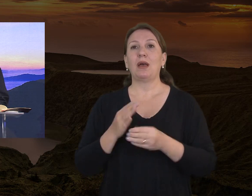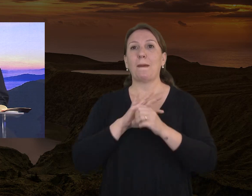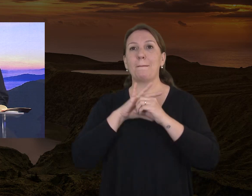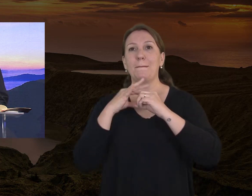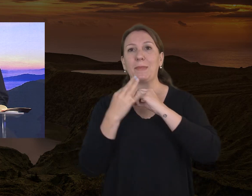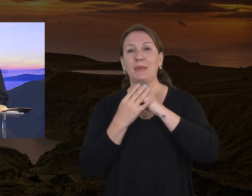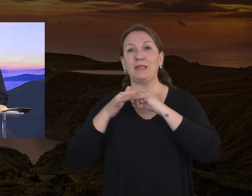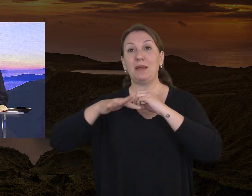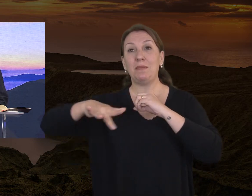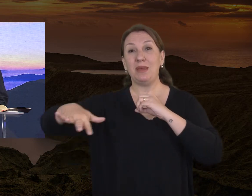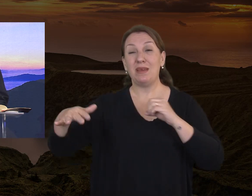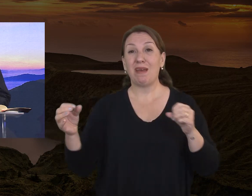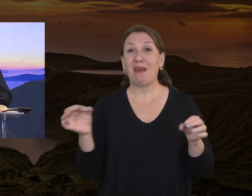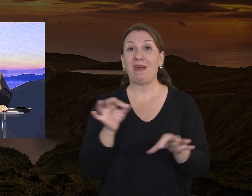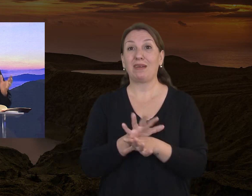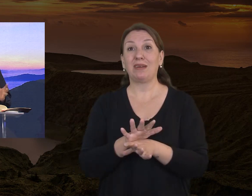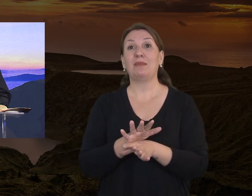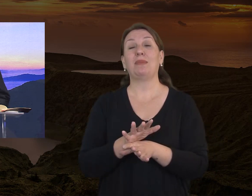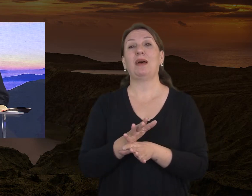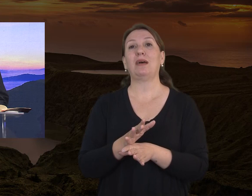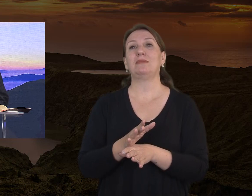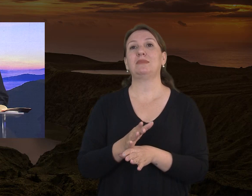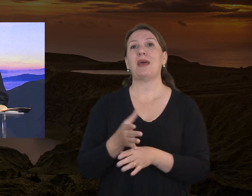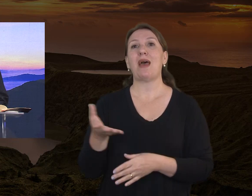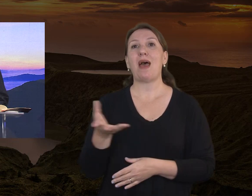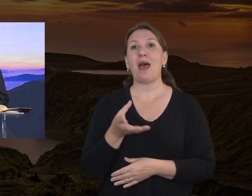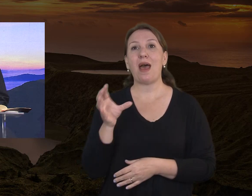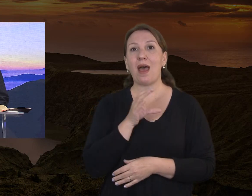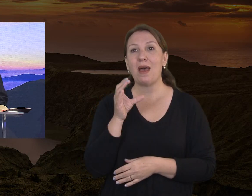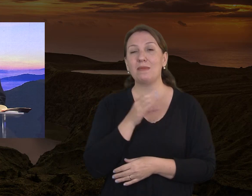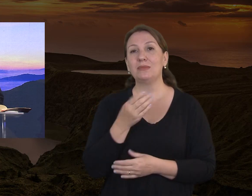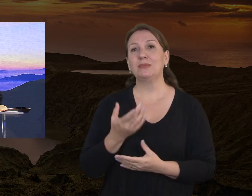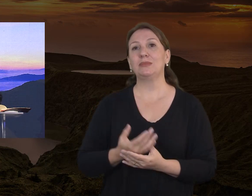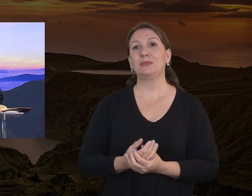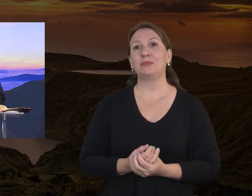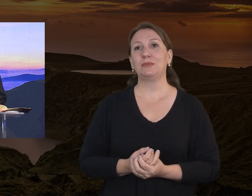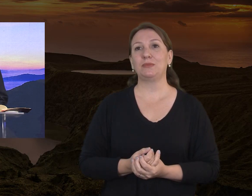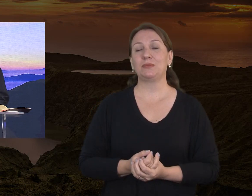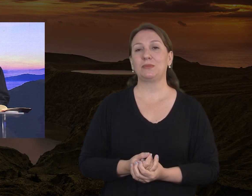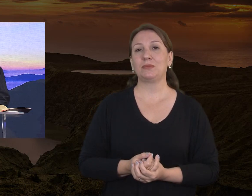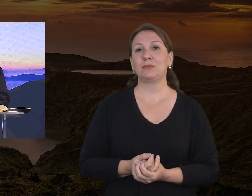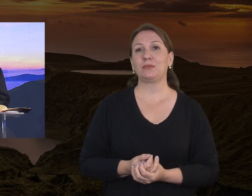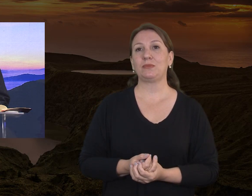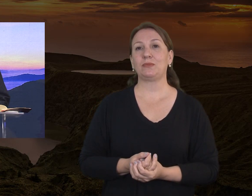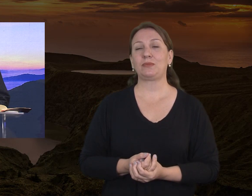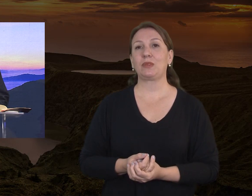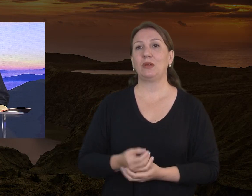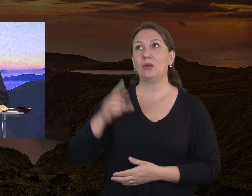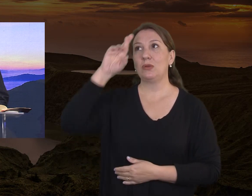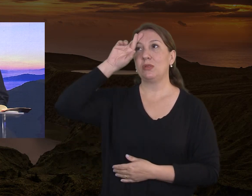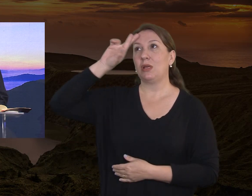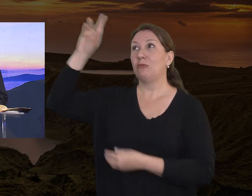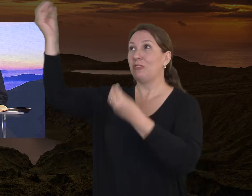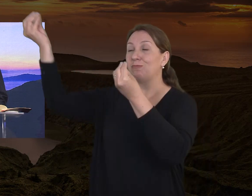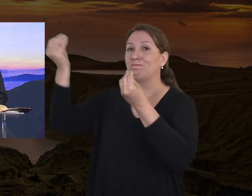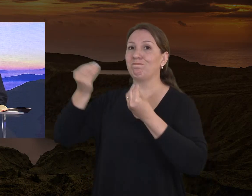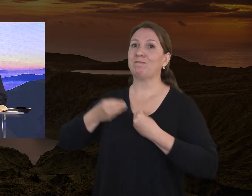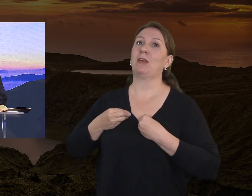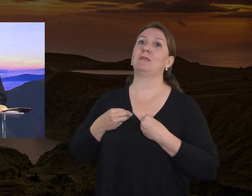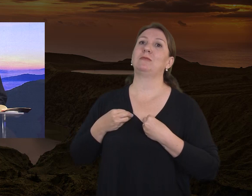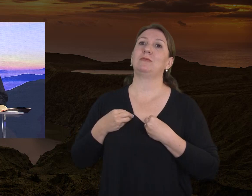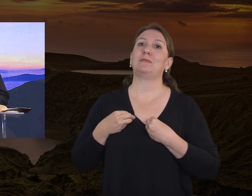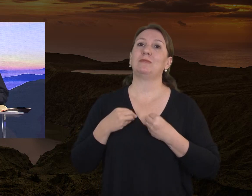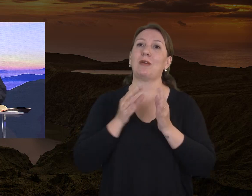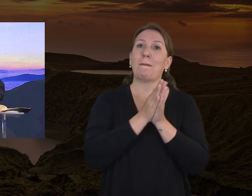normalidade. Mas graças ao Senhor, o Senhor tem nos suprido durante esse período todo com a sua palavra profética. O Senhor tem sido fiel